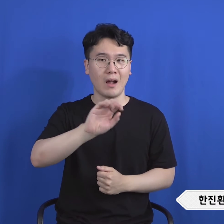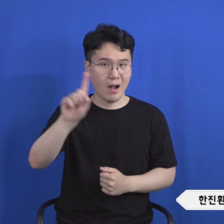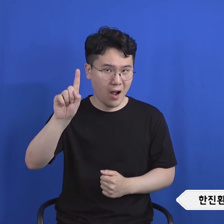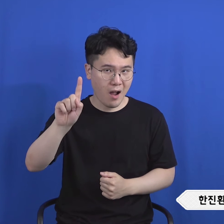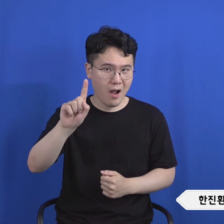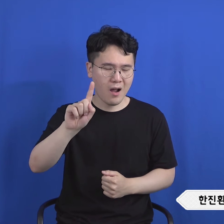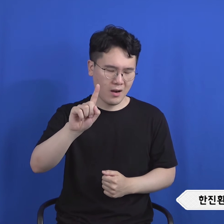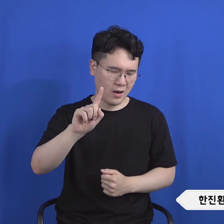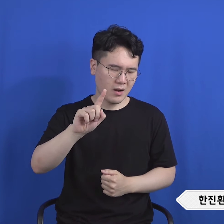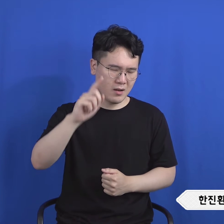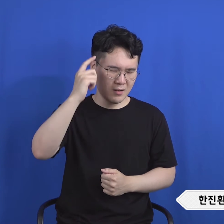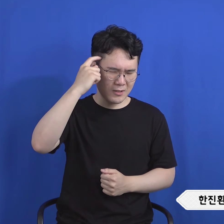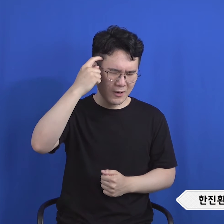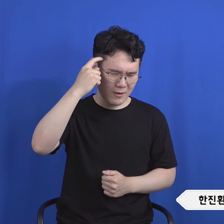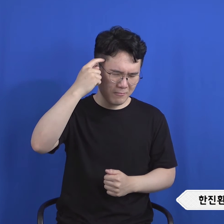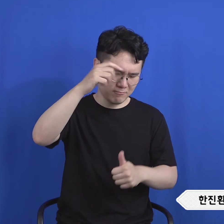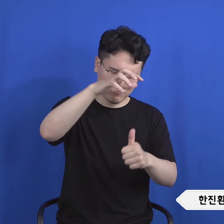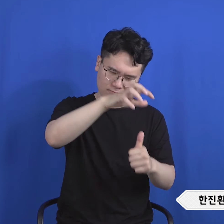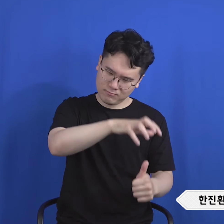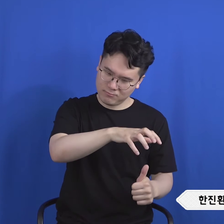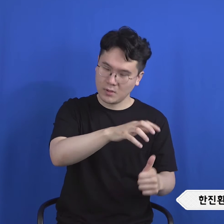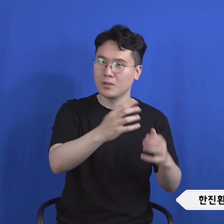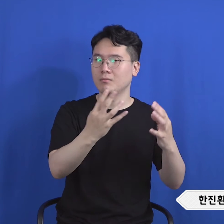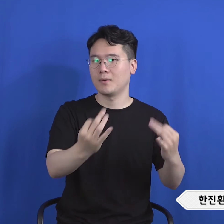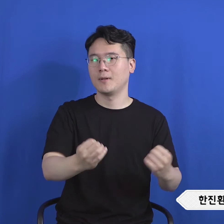포비아에 시달리는 사람도 있는 거지요.